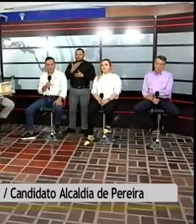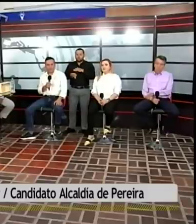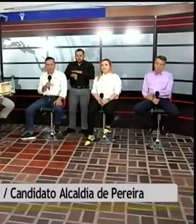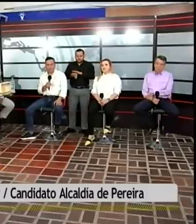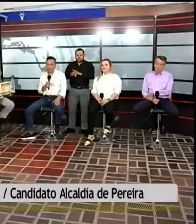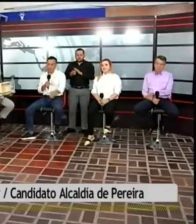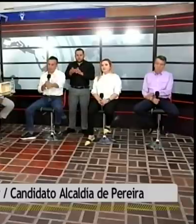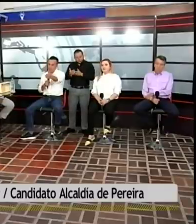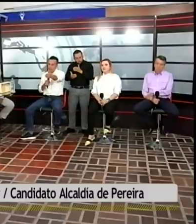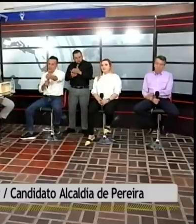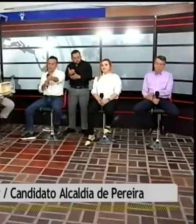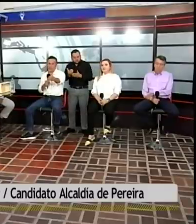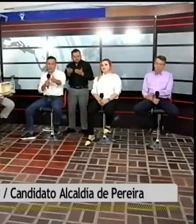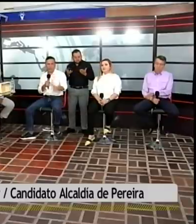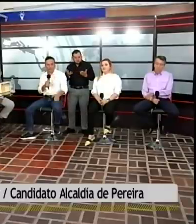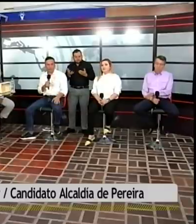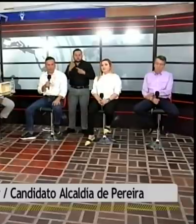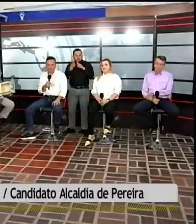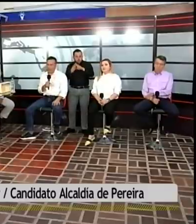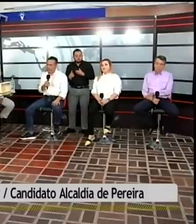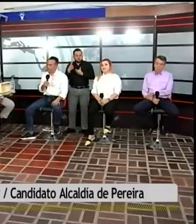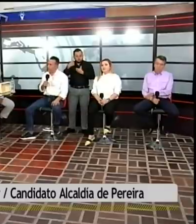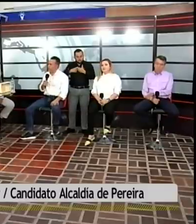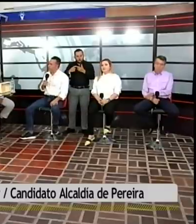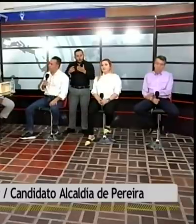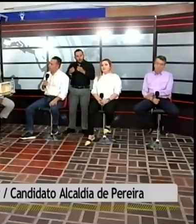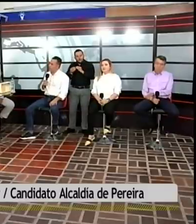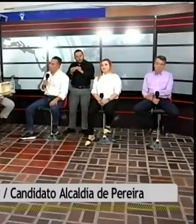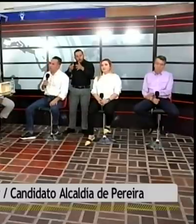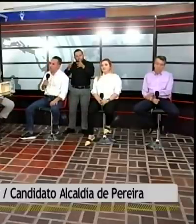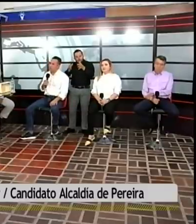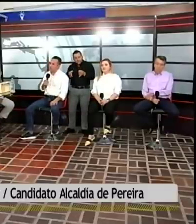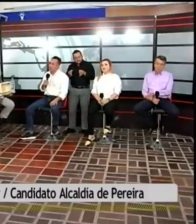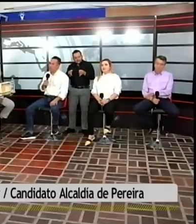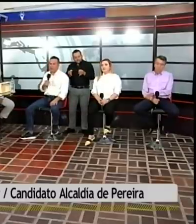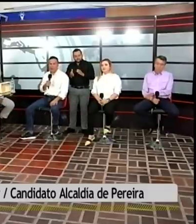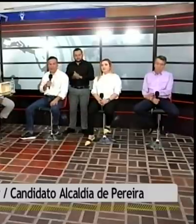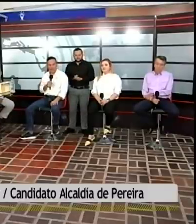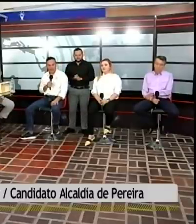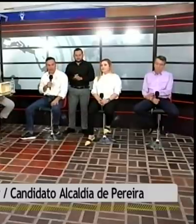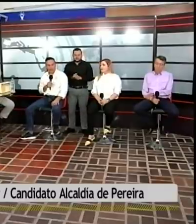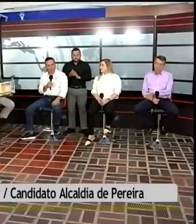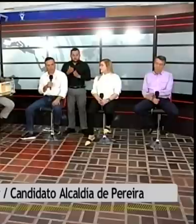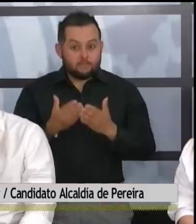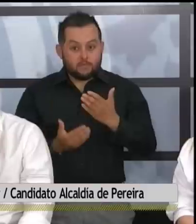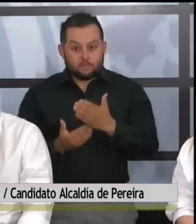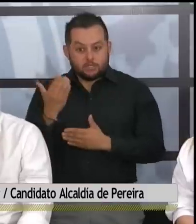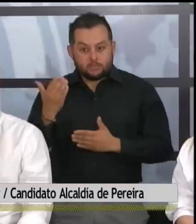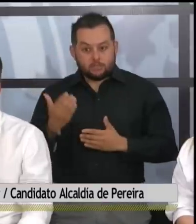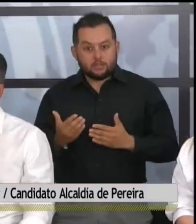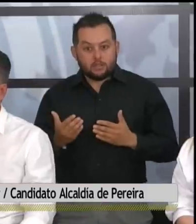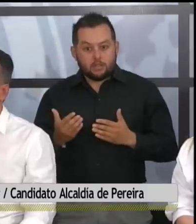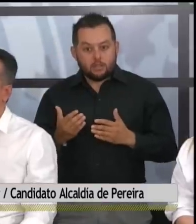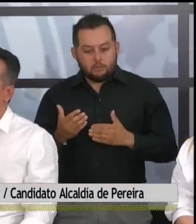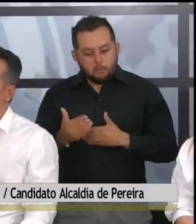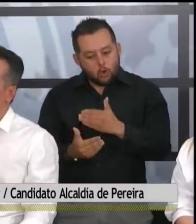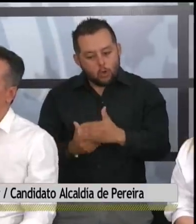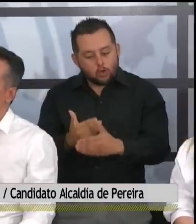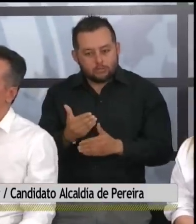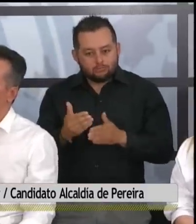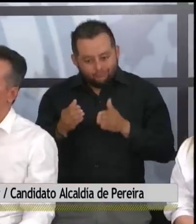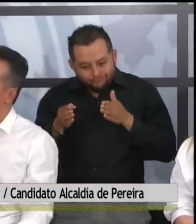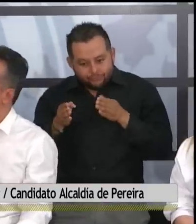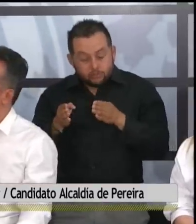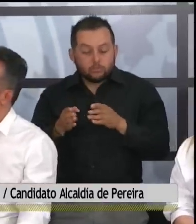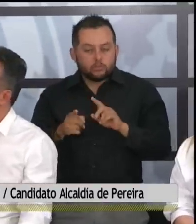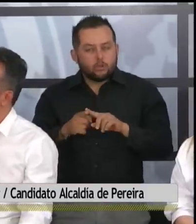de... Bueno... de inscribirnos oficialmente y de empezar a recorrer este camino. Pero